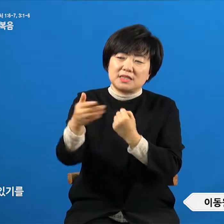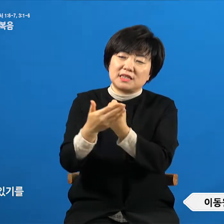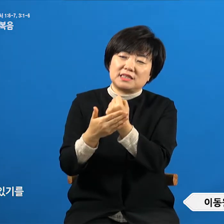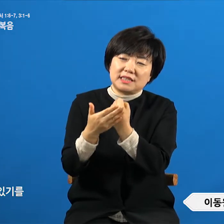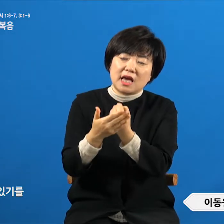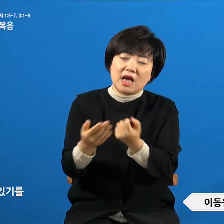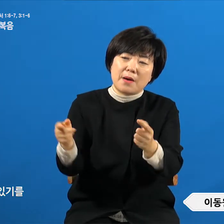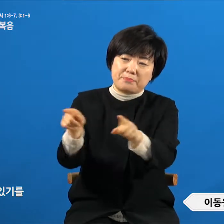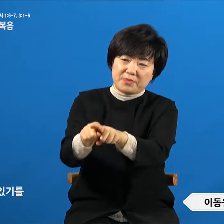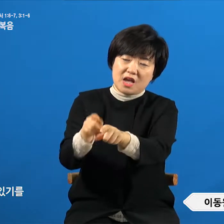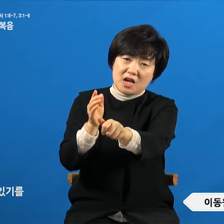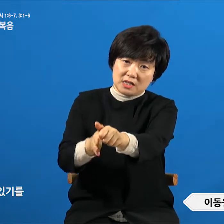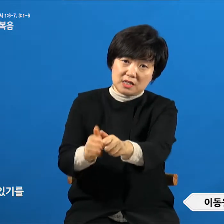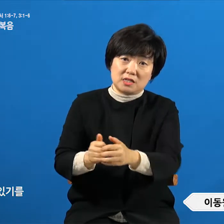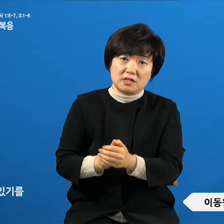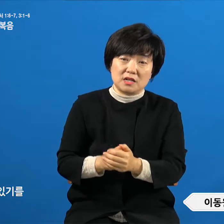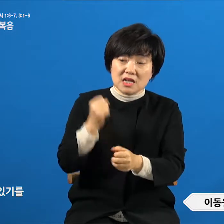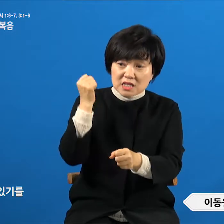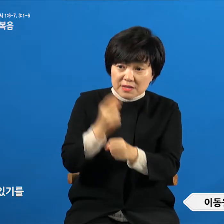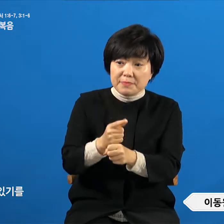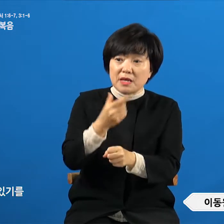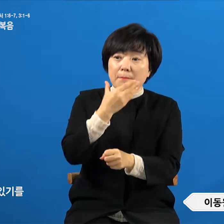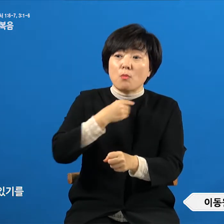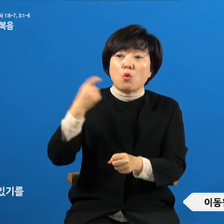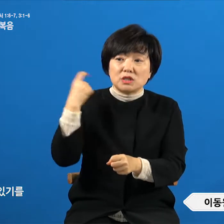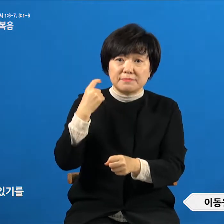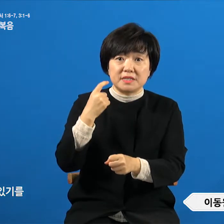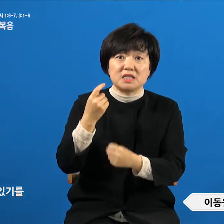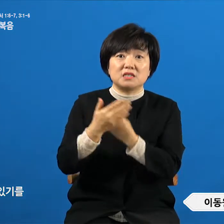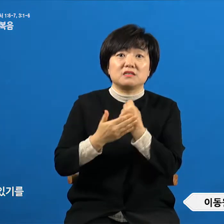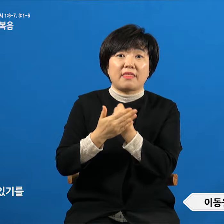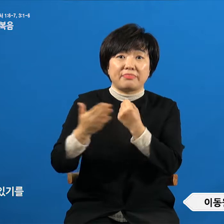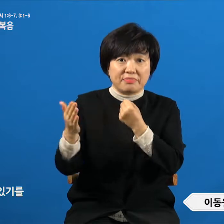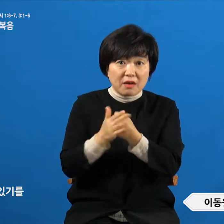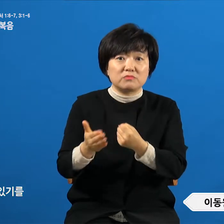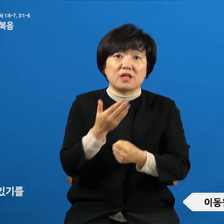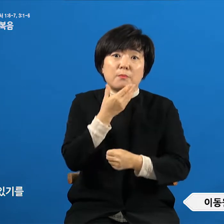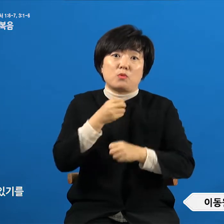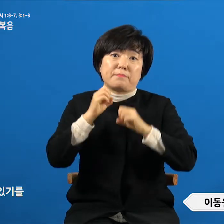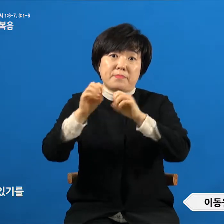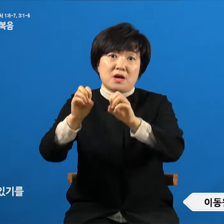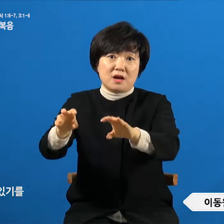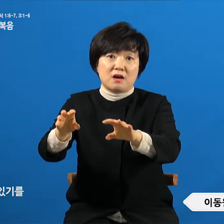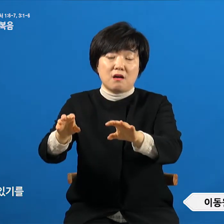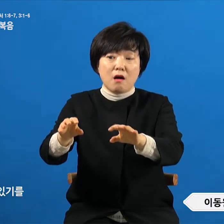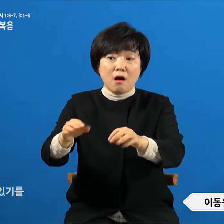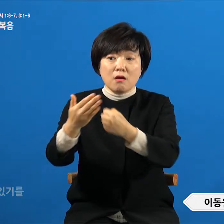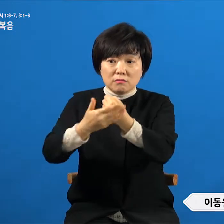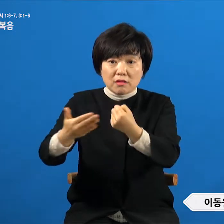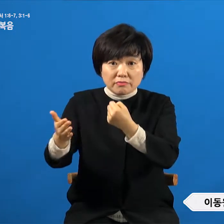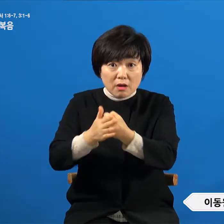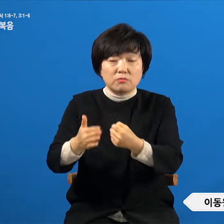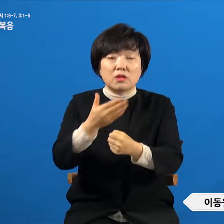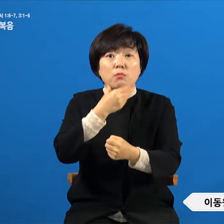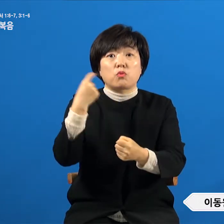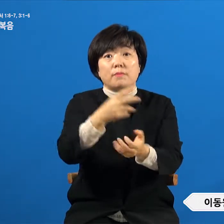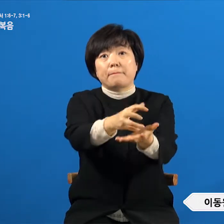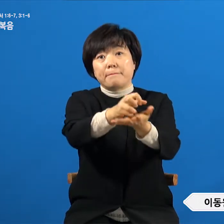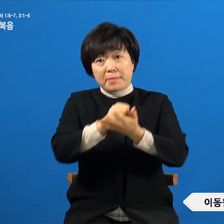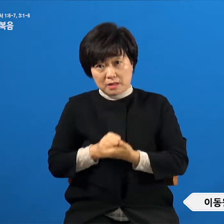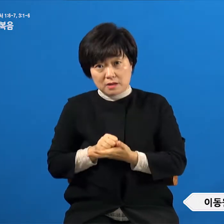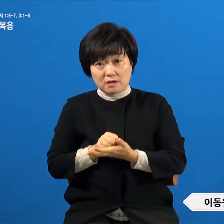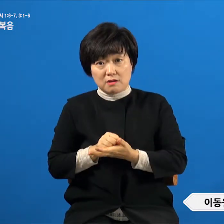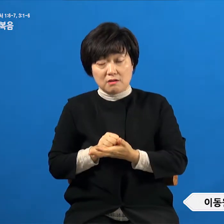그들에게 함께하기를. 이미 은혜로 복음이 전해졌습니다. 그리고 그들은 은혜로 복음을 받았습니다. 그